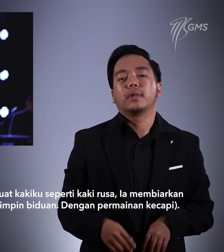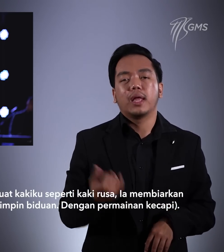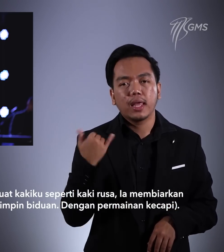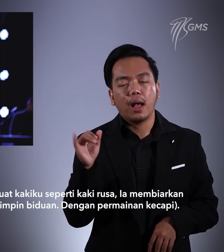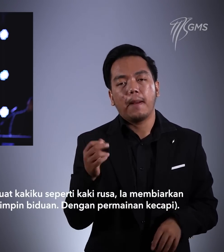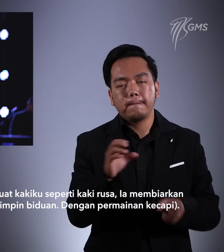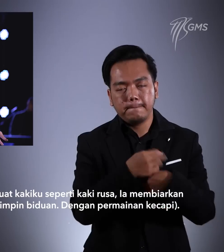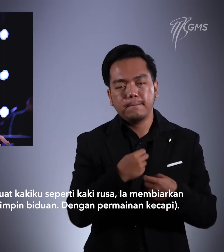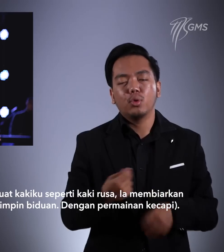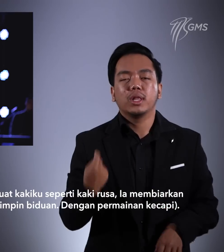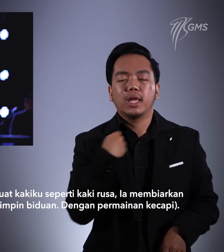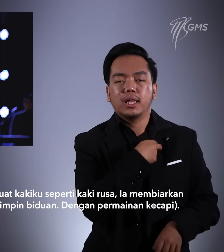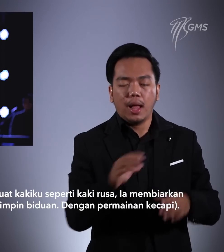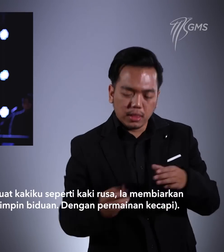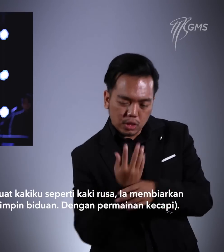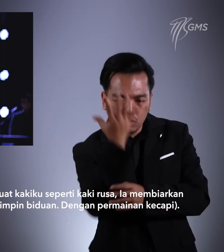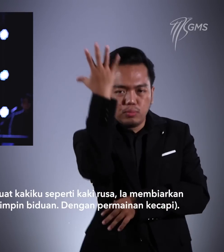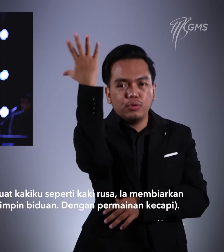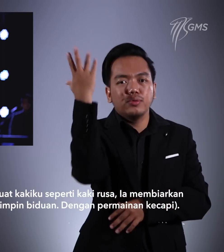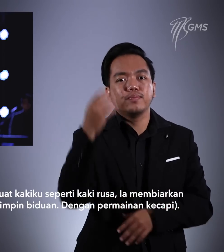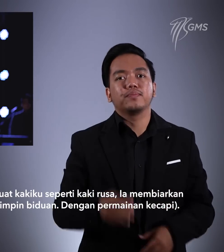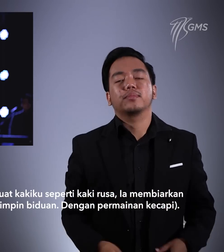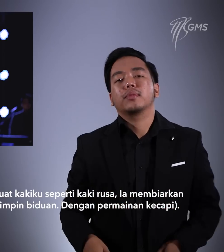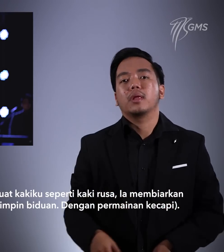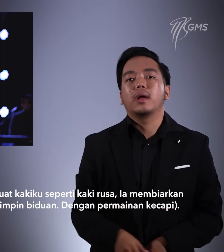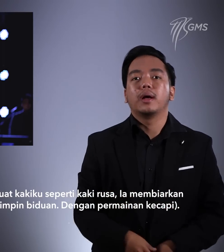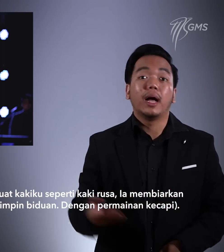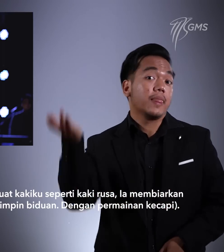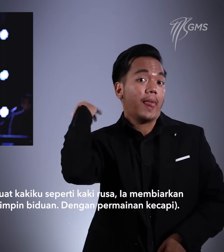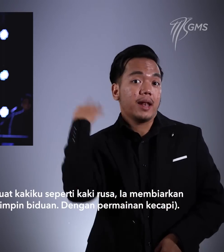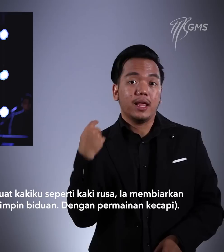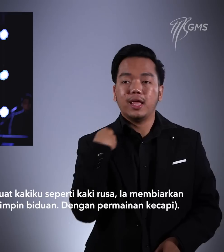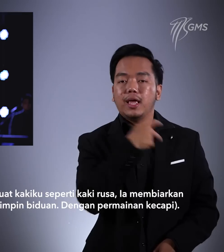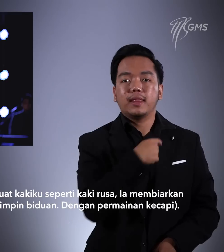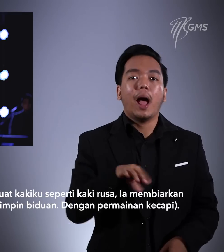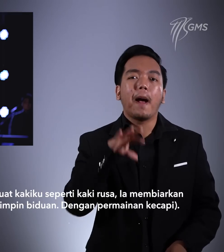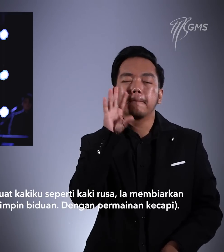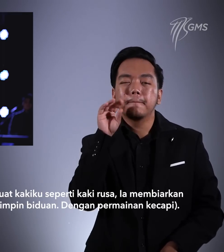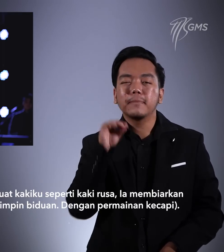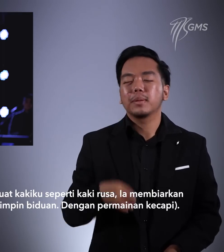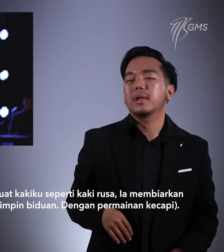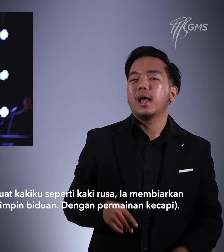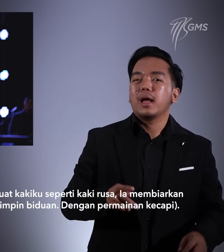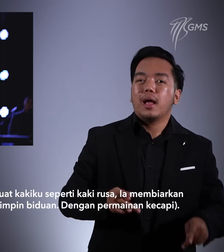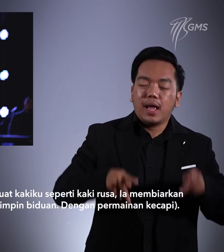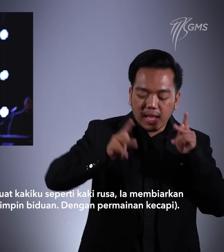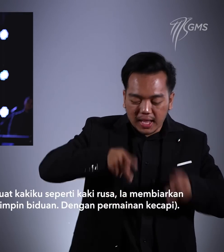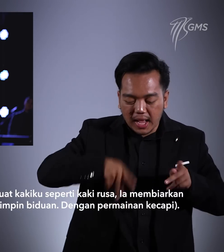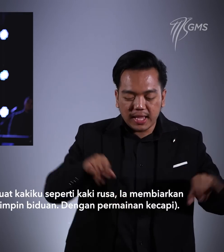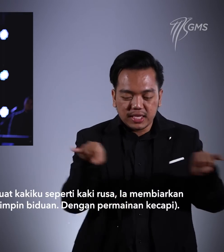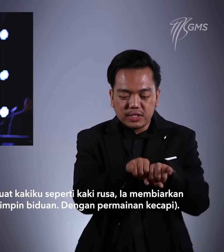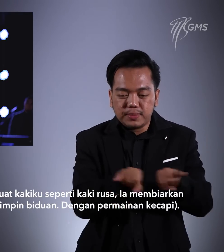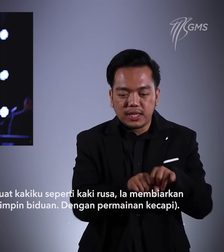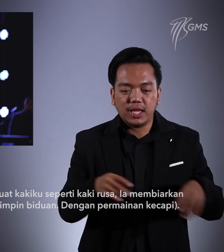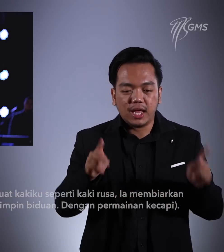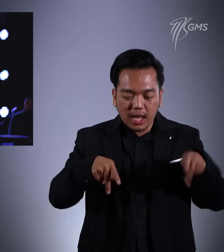bukit-bukitku. Berjejak di bukit-bukitku, kalau tadi membuat kaki kita seperti kaki rusa. Rusa itu adalah binatang yang punya